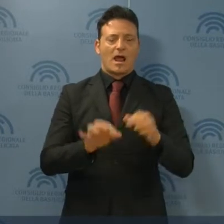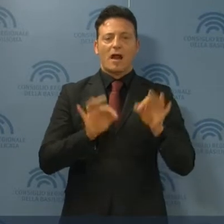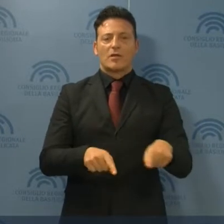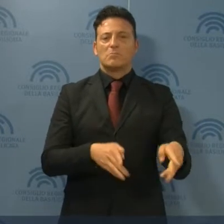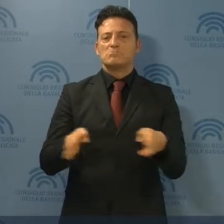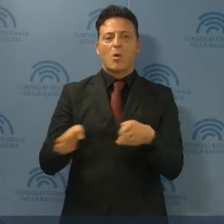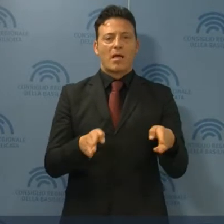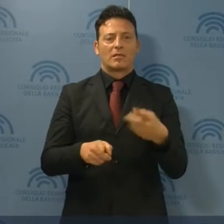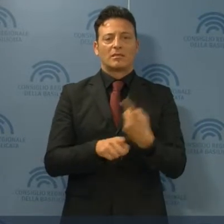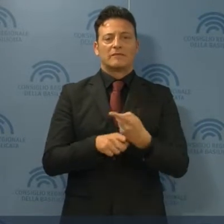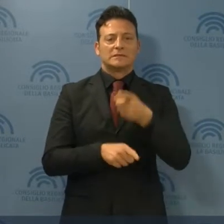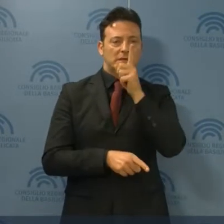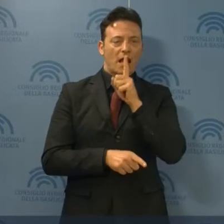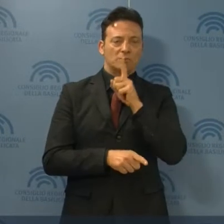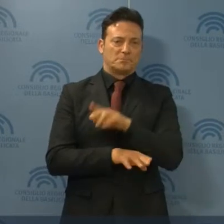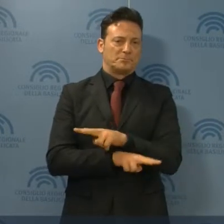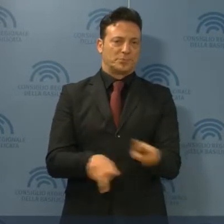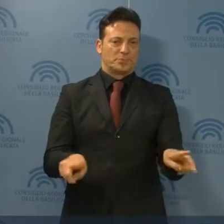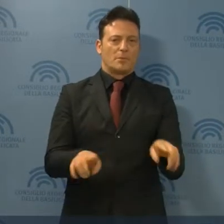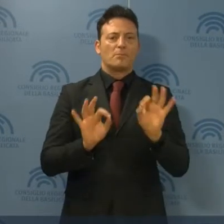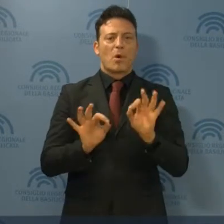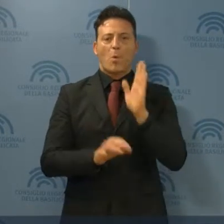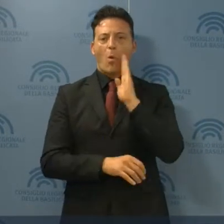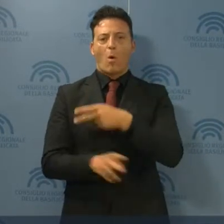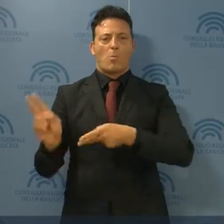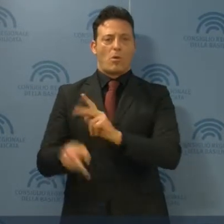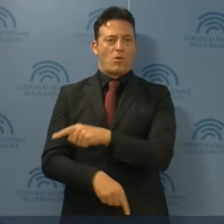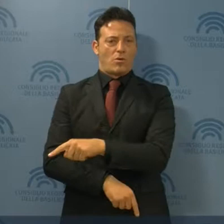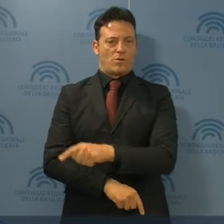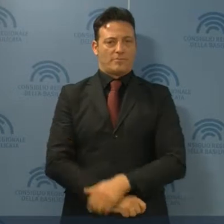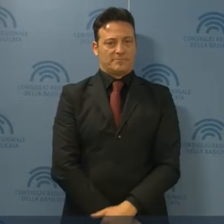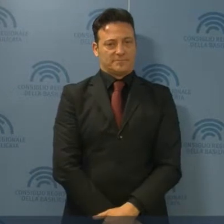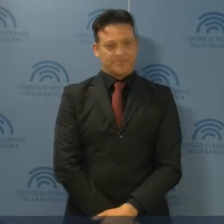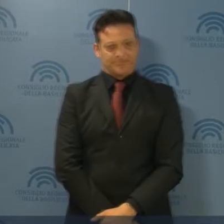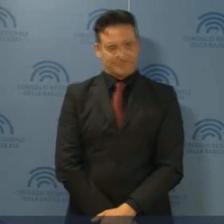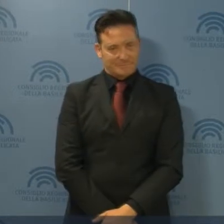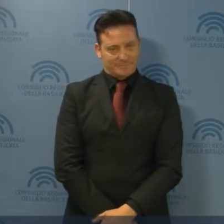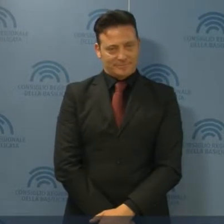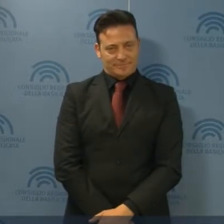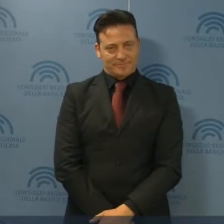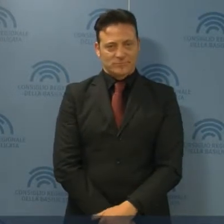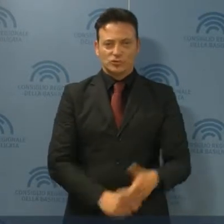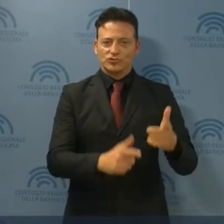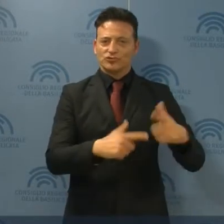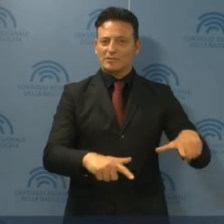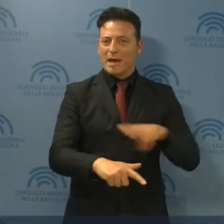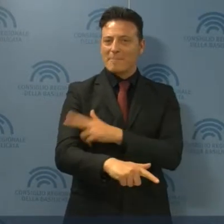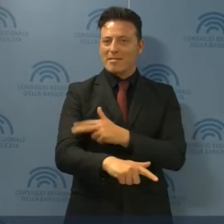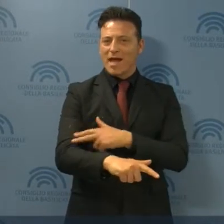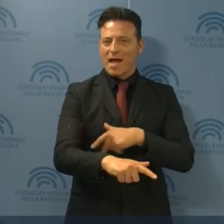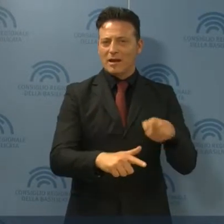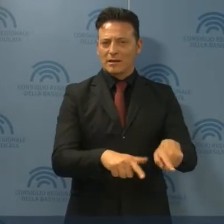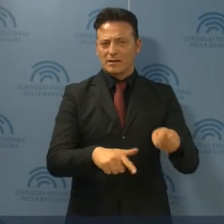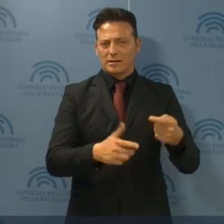il momento di rompere il silenzio soprattutto quello degli uomini nella città di matera porta